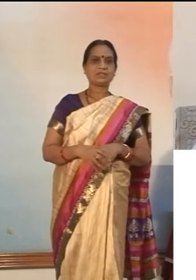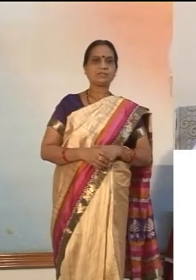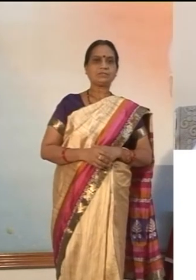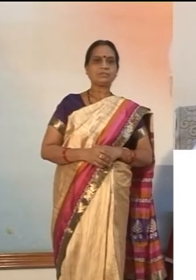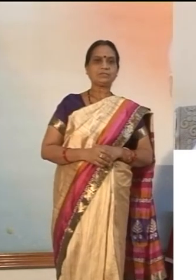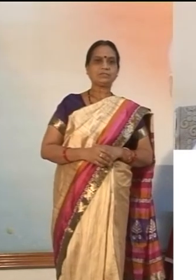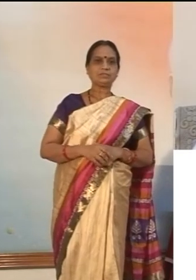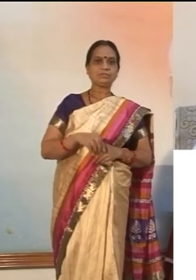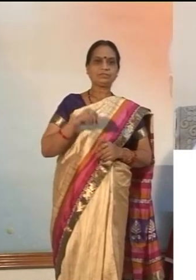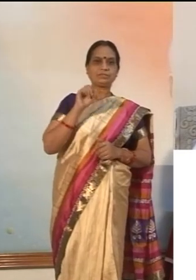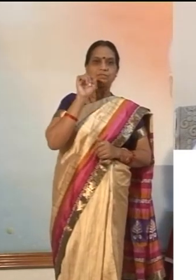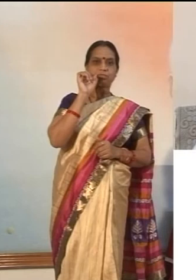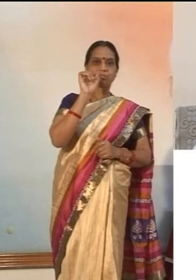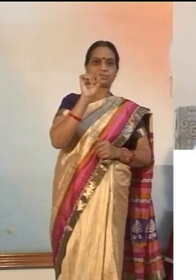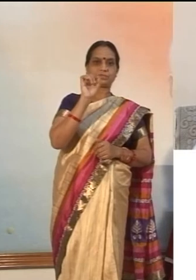ज्योति बिंदु